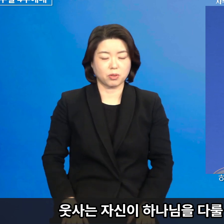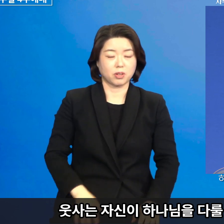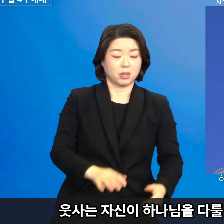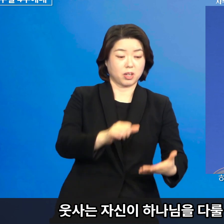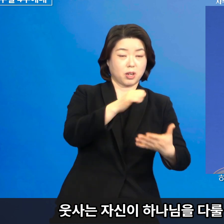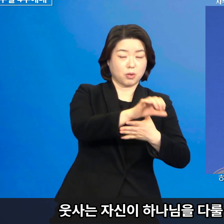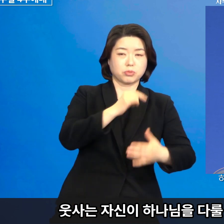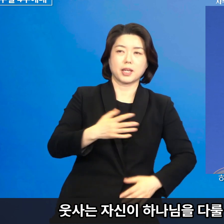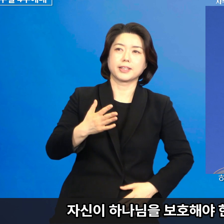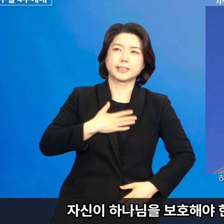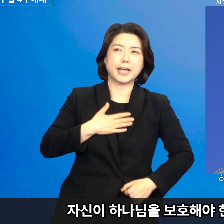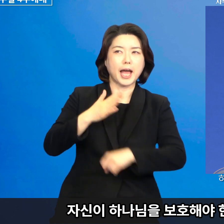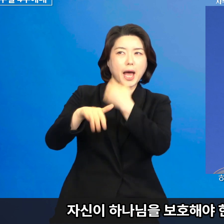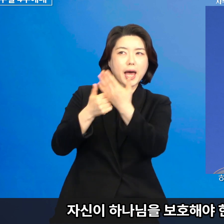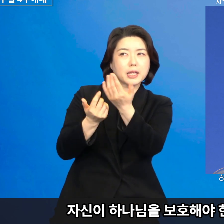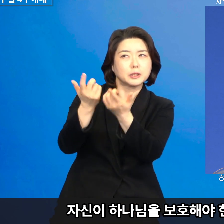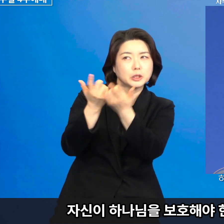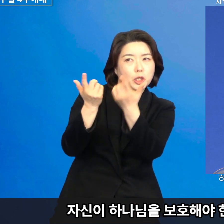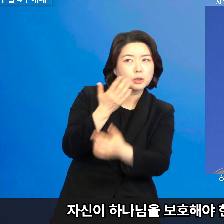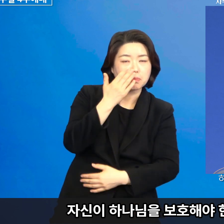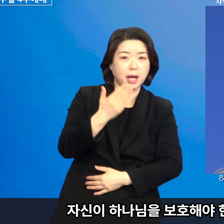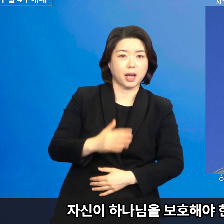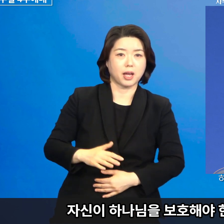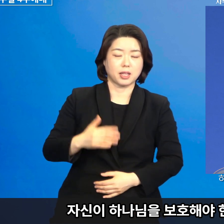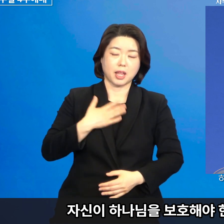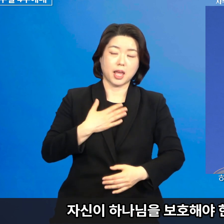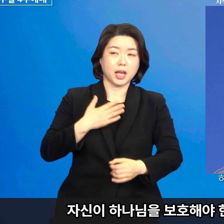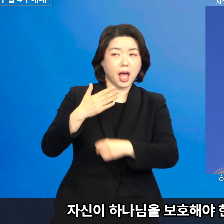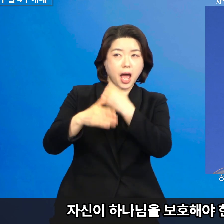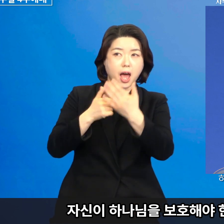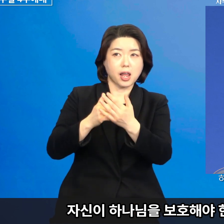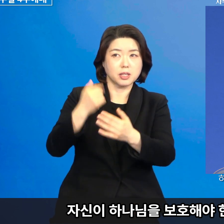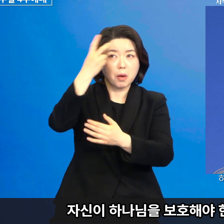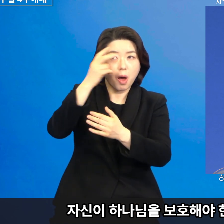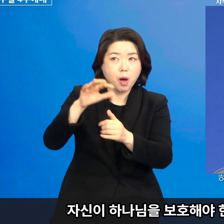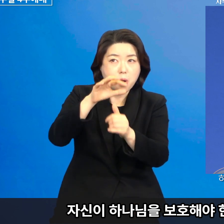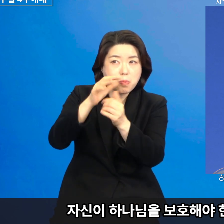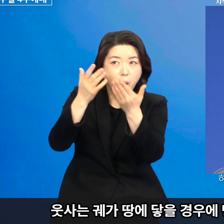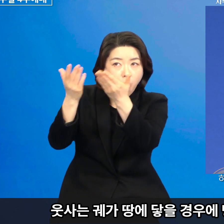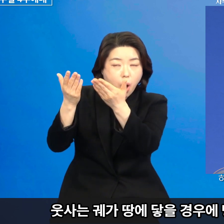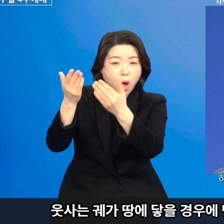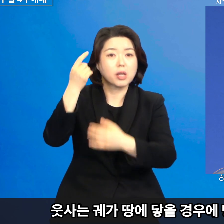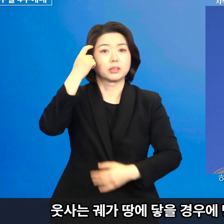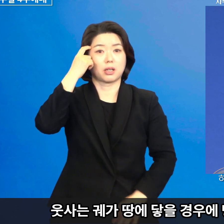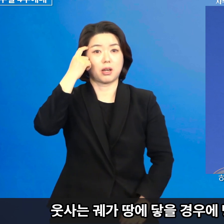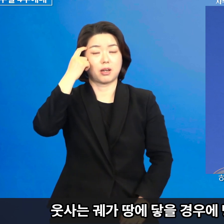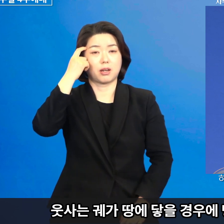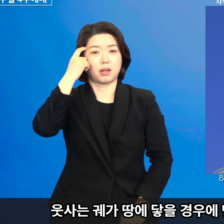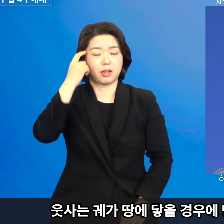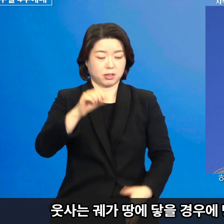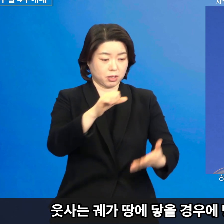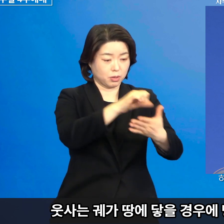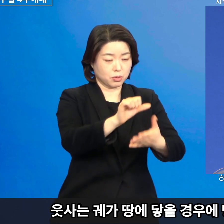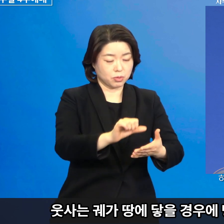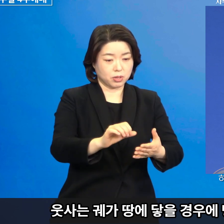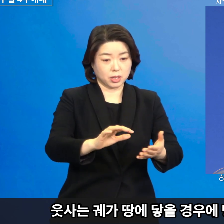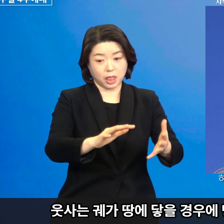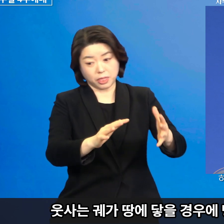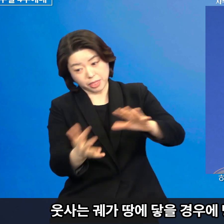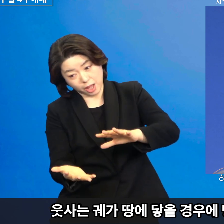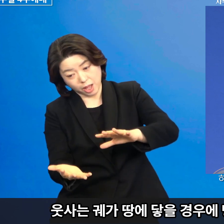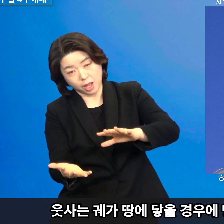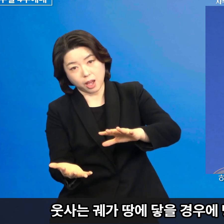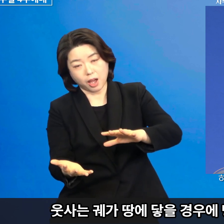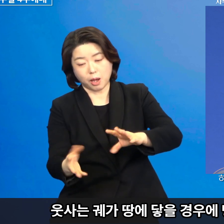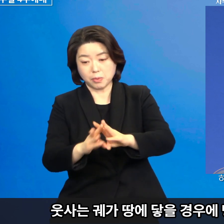있다라고 착각했습니다. 자신이 하나님을 보호해야 한다라고 생각을 했습니다. 우사는 궤가 땅에 닿을 경우에